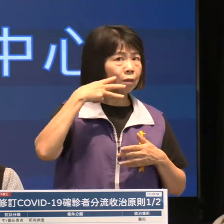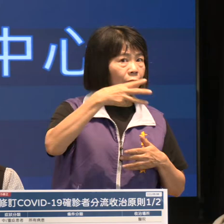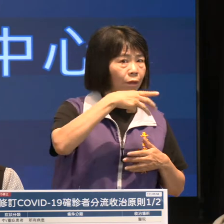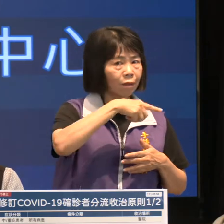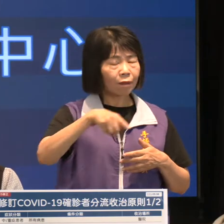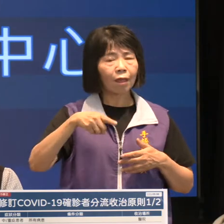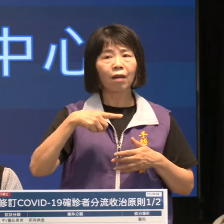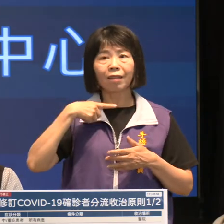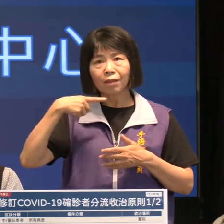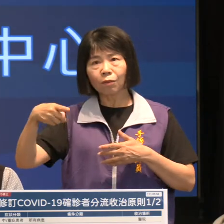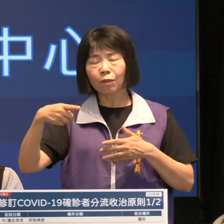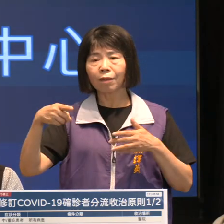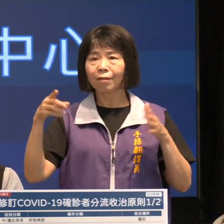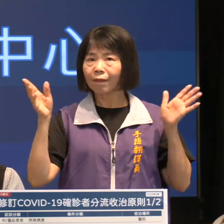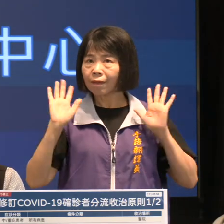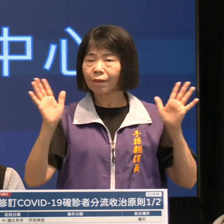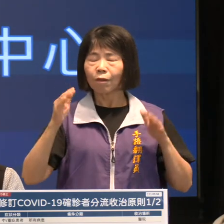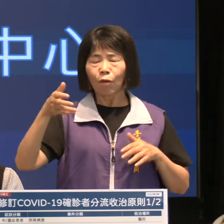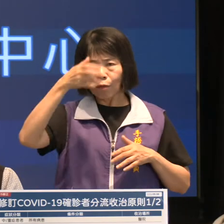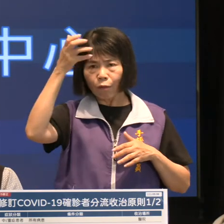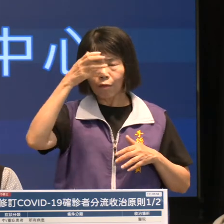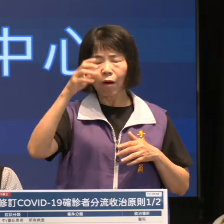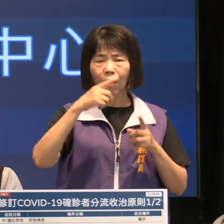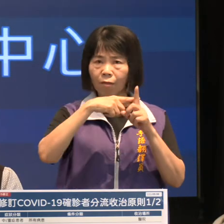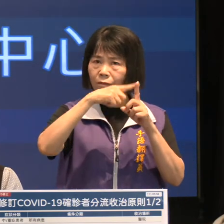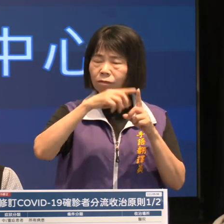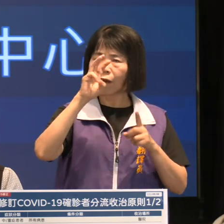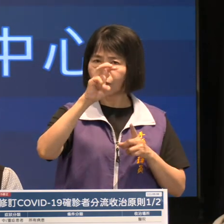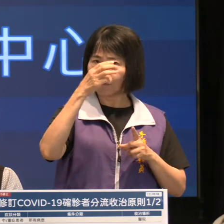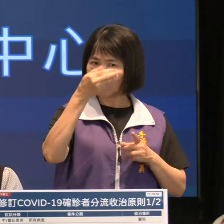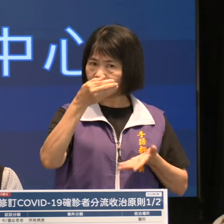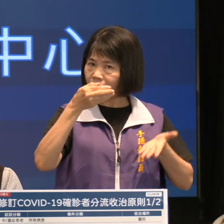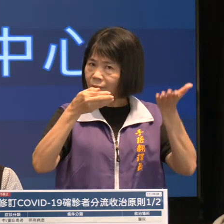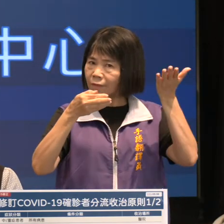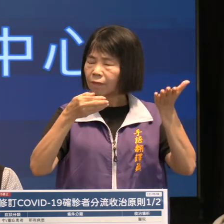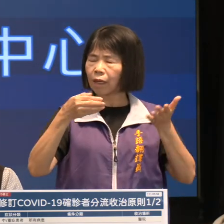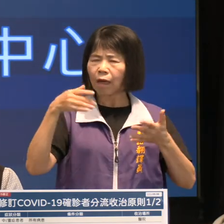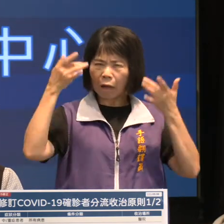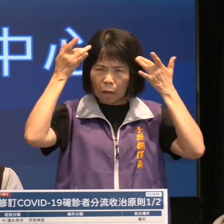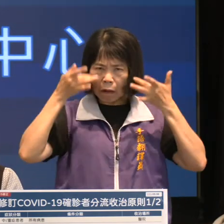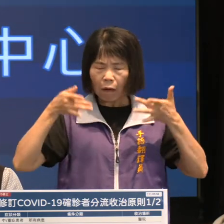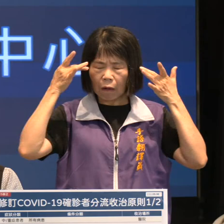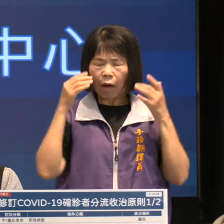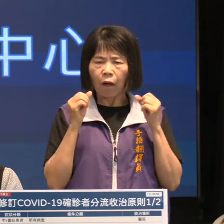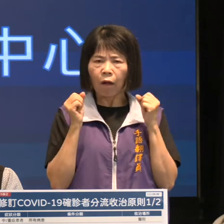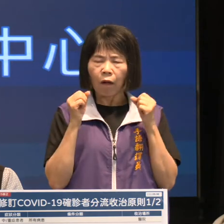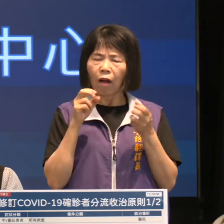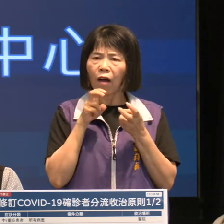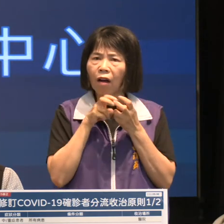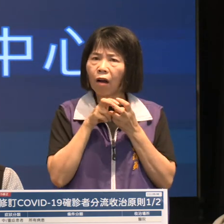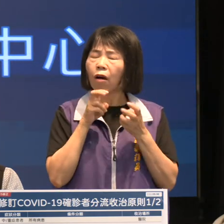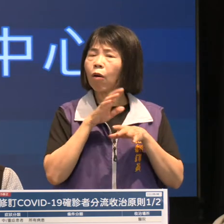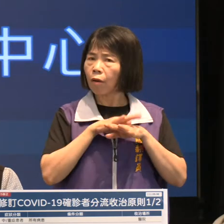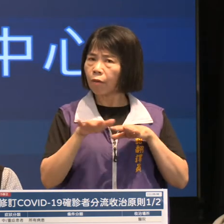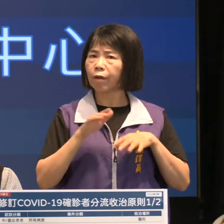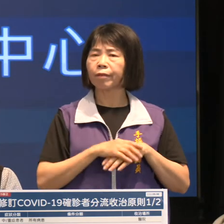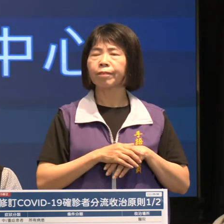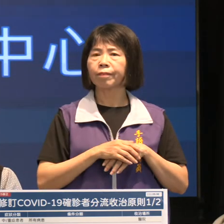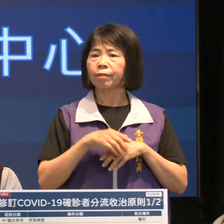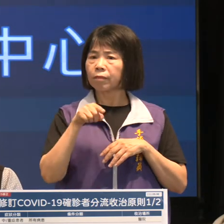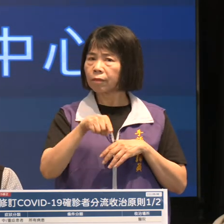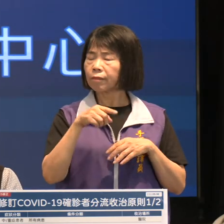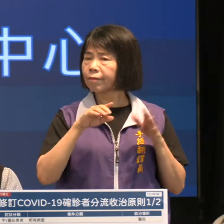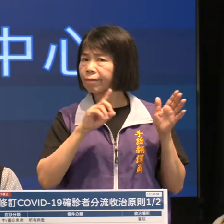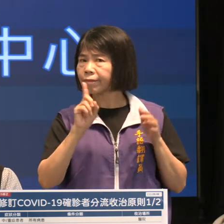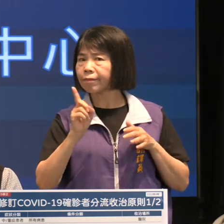3个月到12个月大，就是到1岁的孩子，如果发烧在39度以上，会盗汗、会发抖、发冷哈。那这种情况之下来